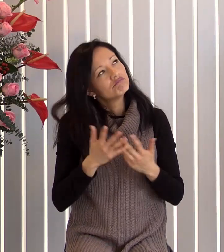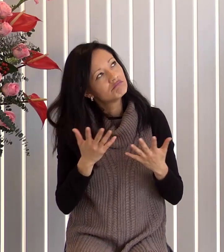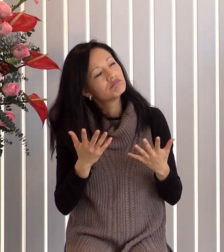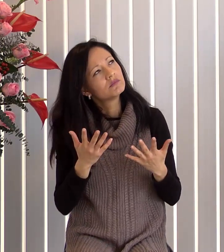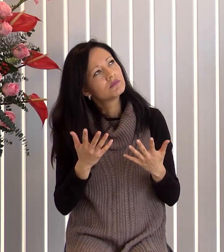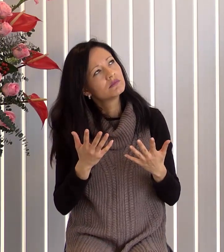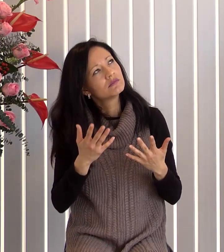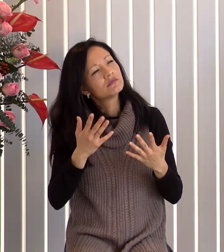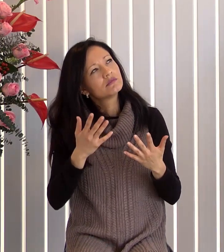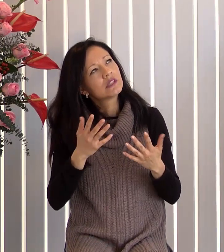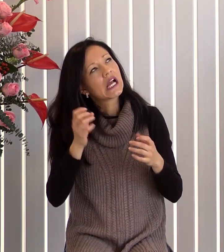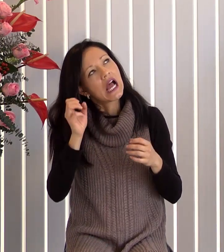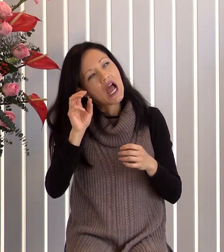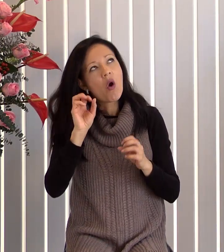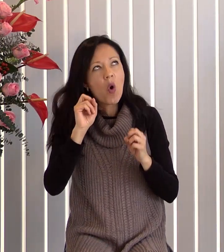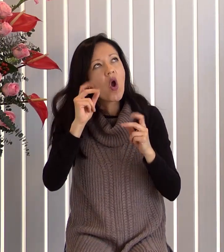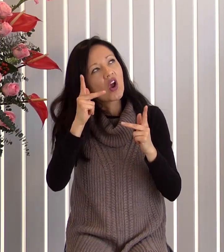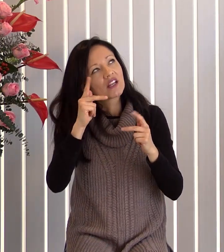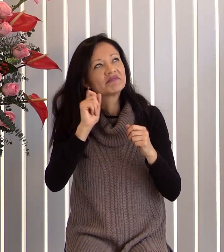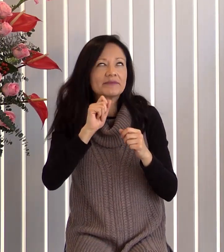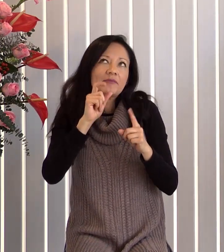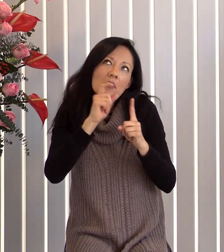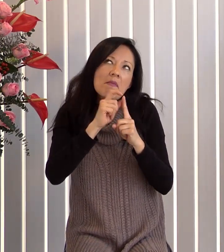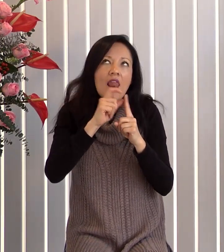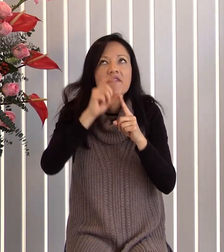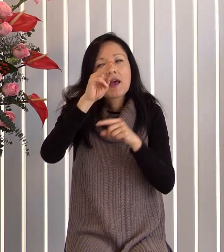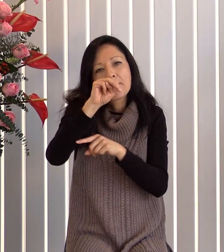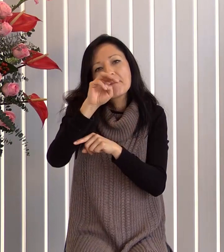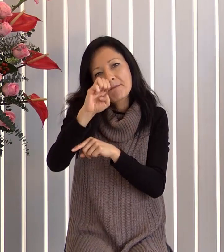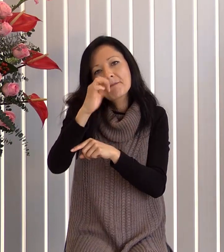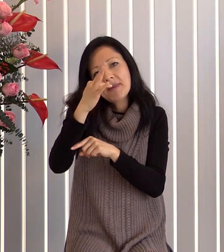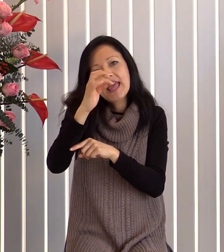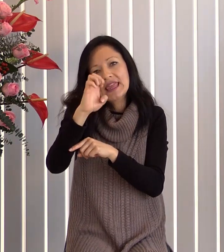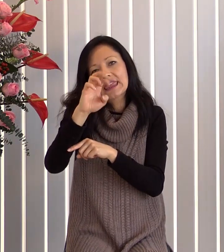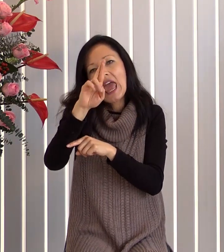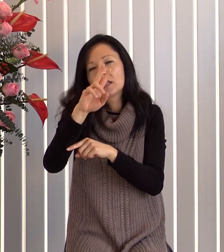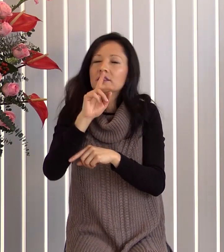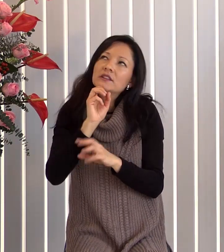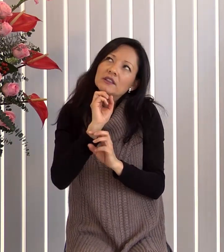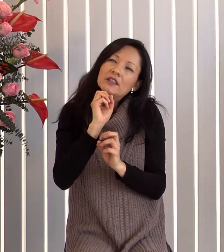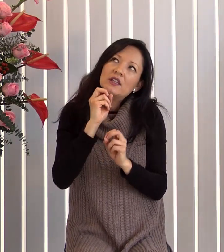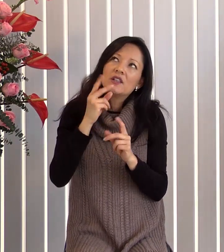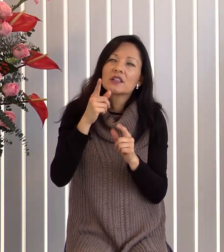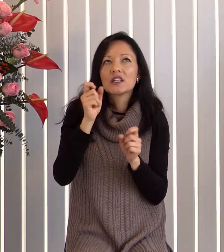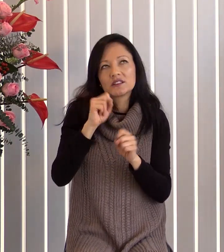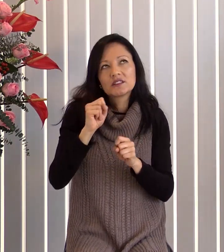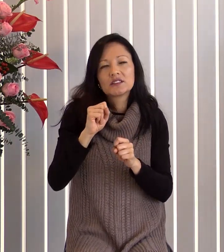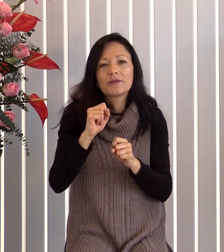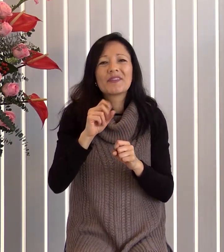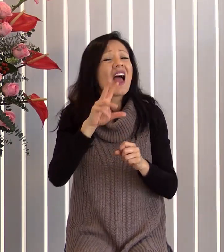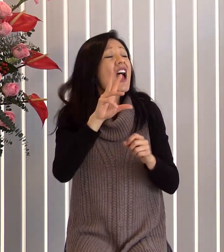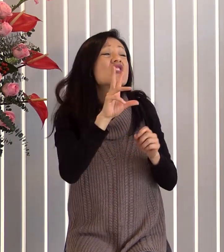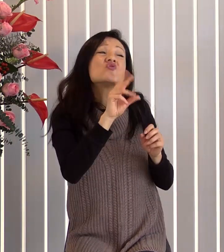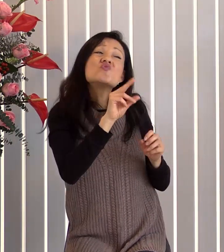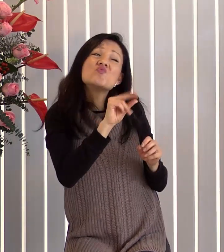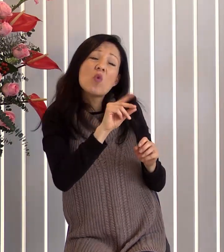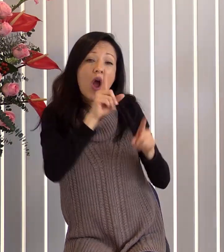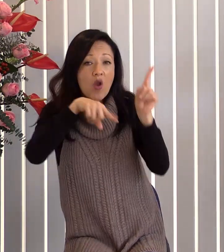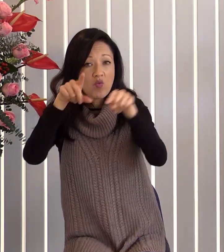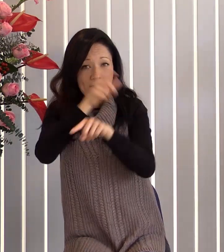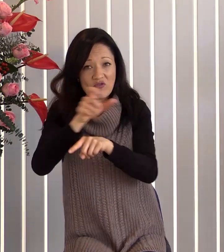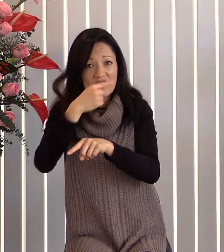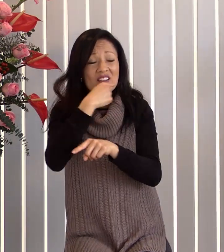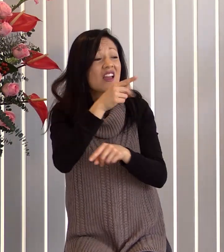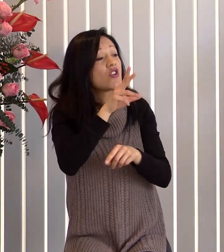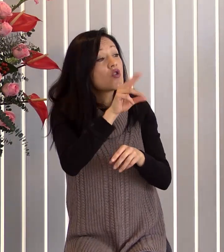Bueno, entonces meter sí es meter. Porque algunas personas entonces dicen, no, es que ahí no dice meter, ahí dice, cuando tú